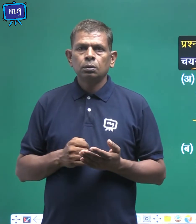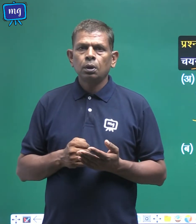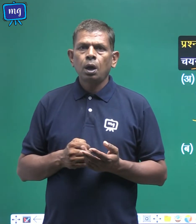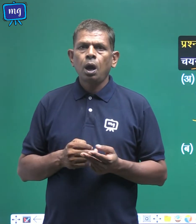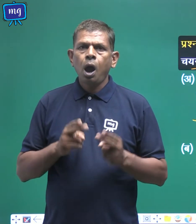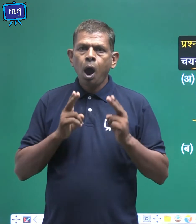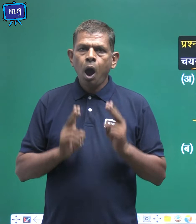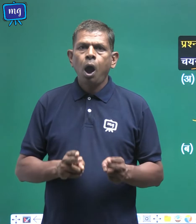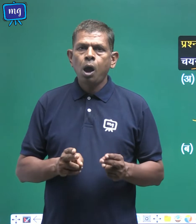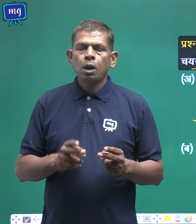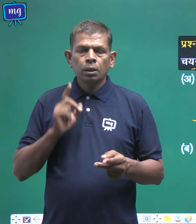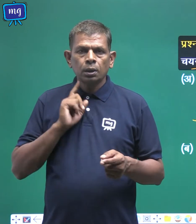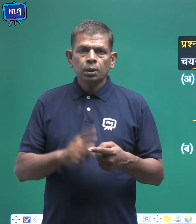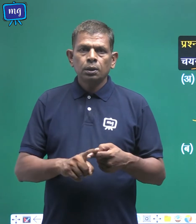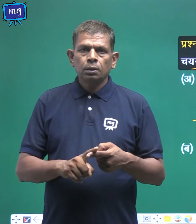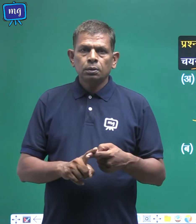उपलब्ध कराने के लिए